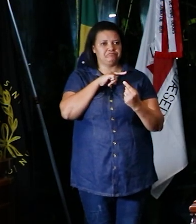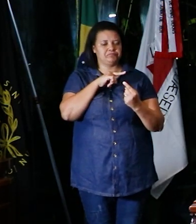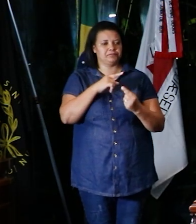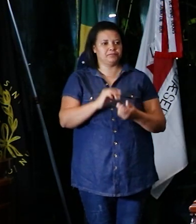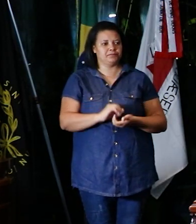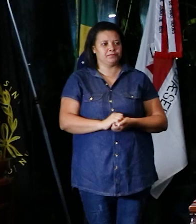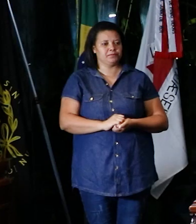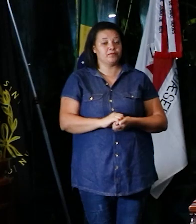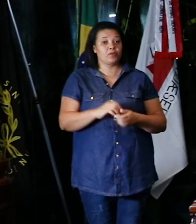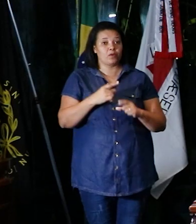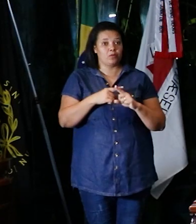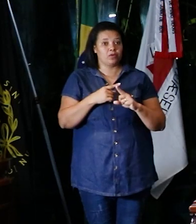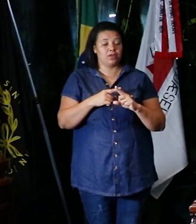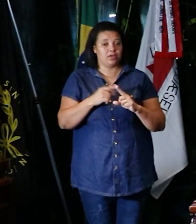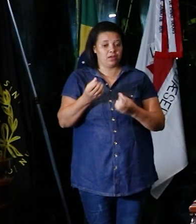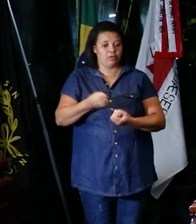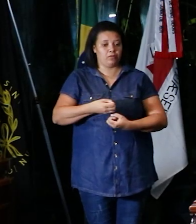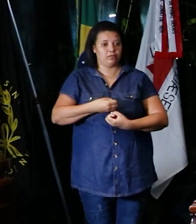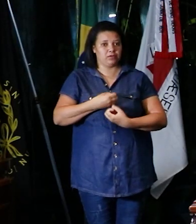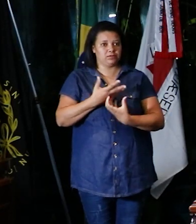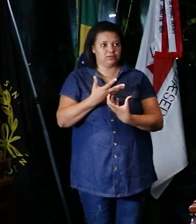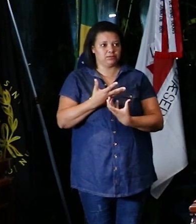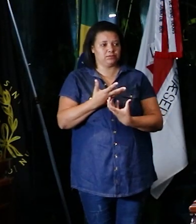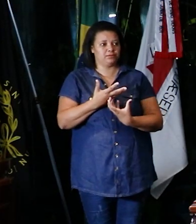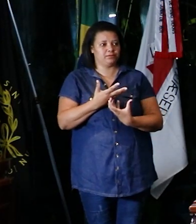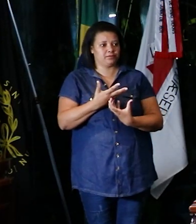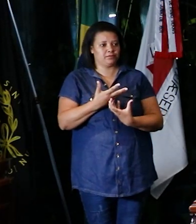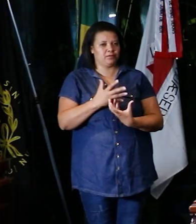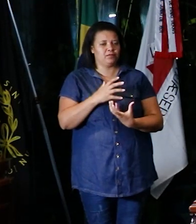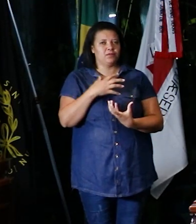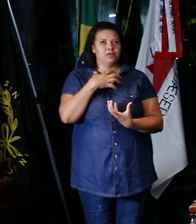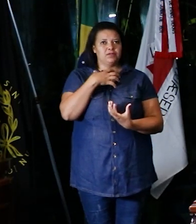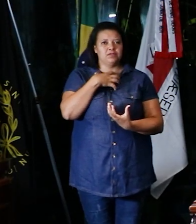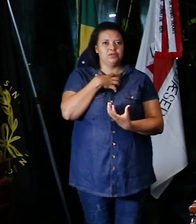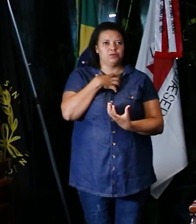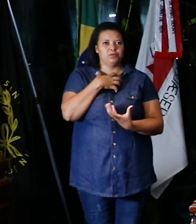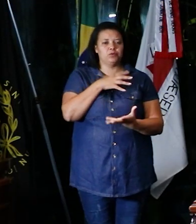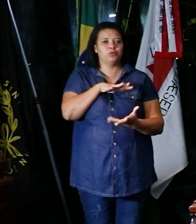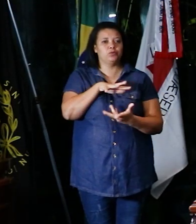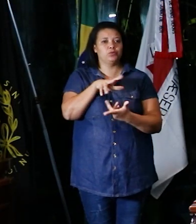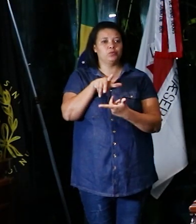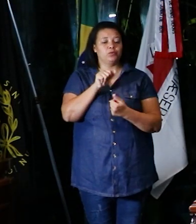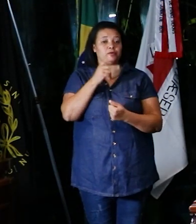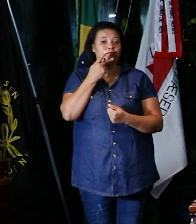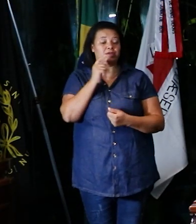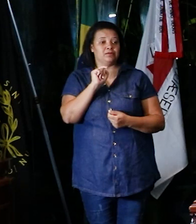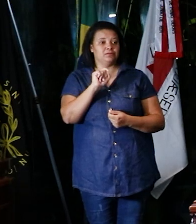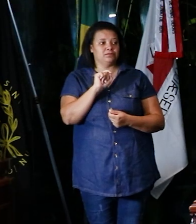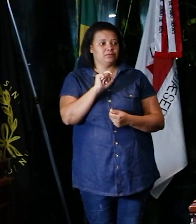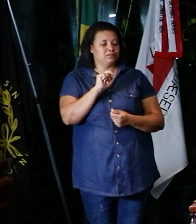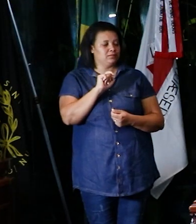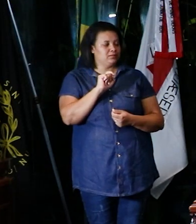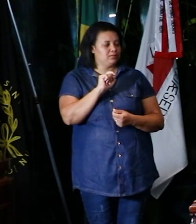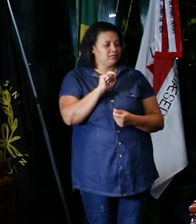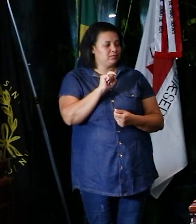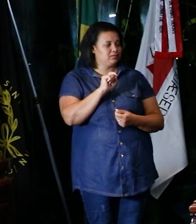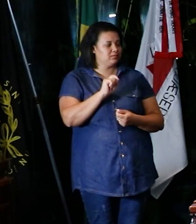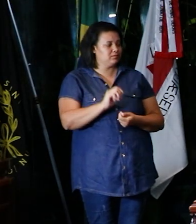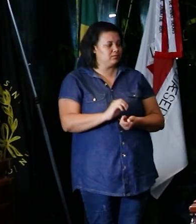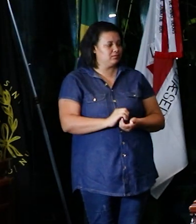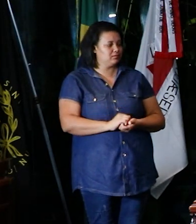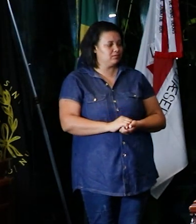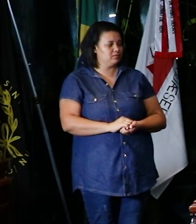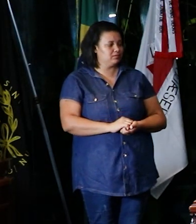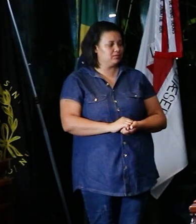Porque naquele poema do Sentimentos do Mundo, ele diz assim...